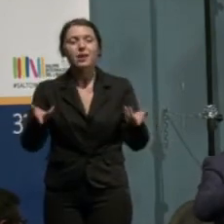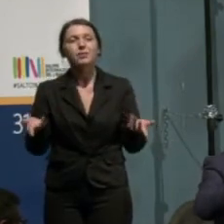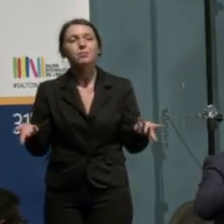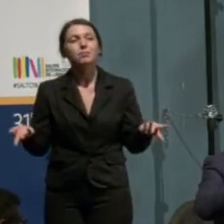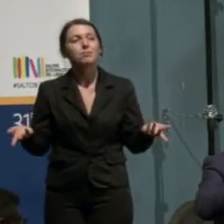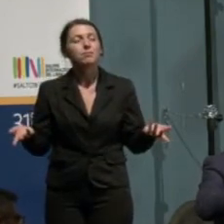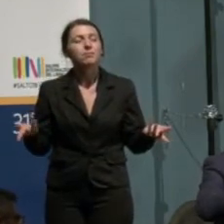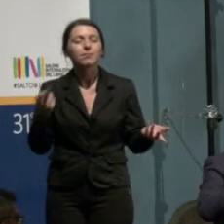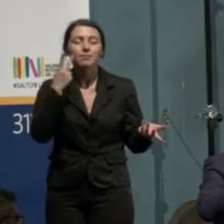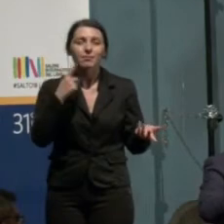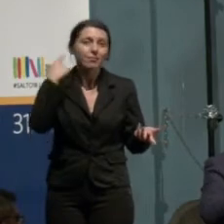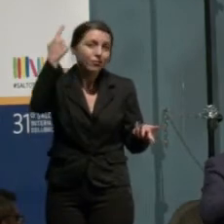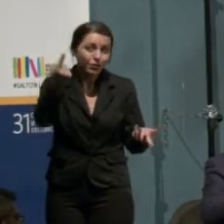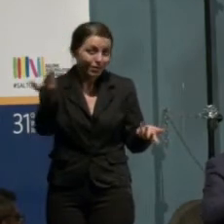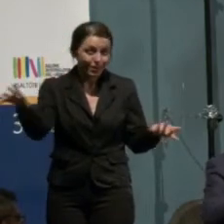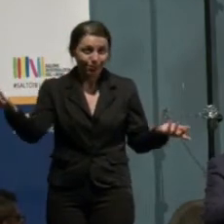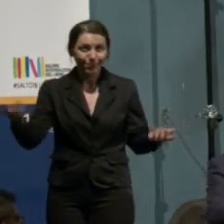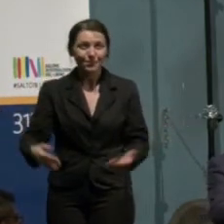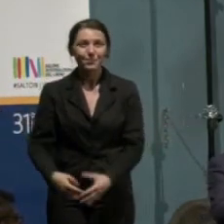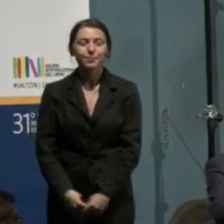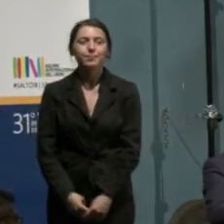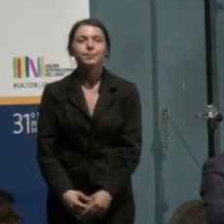ci vediamo al prossimo amenta